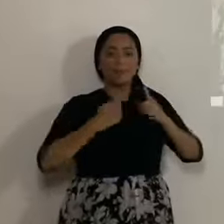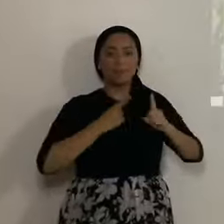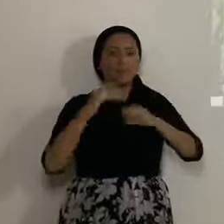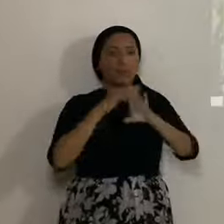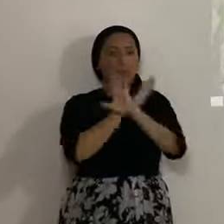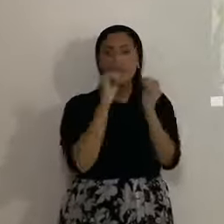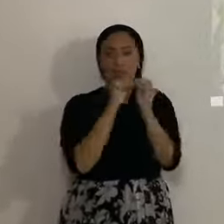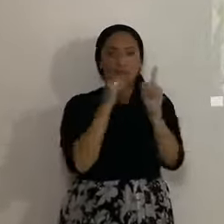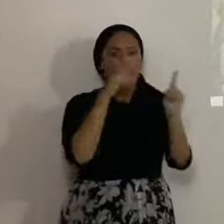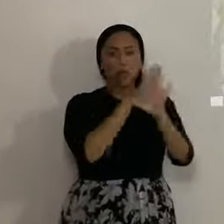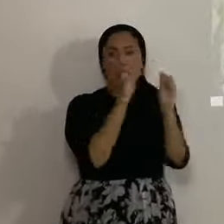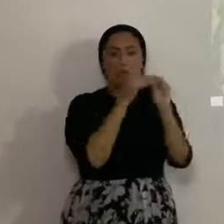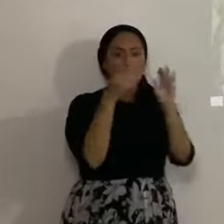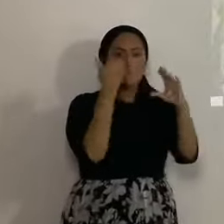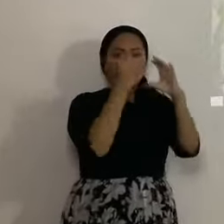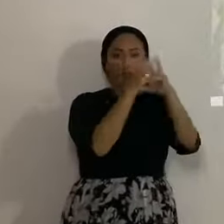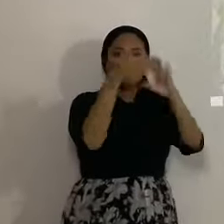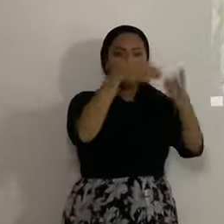ya no es un mensajero de muerte.